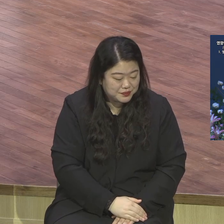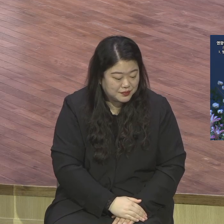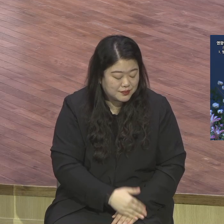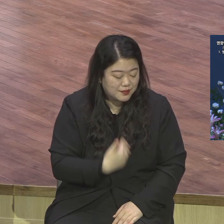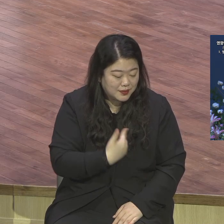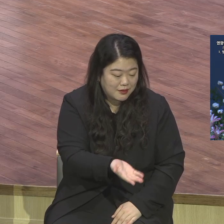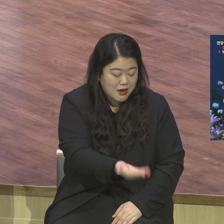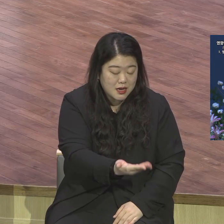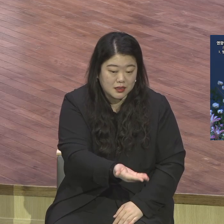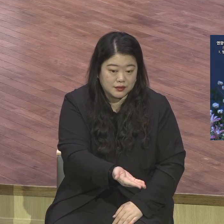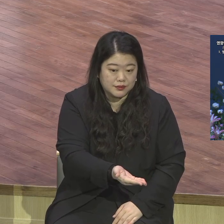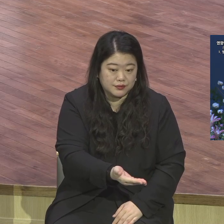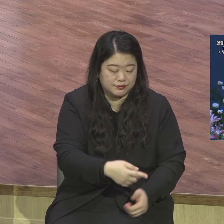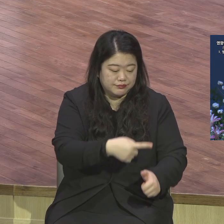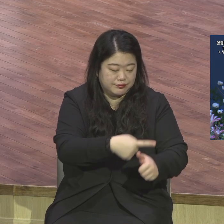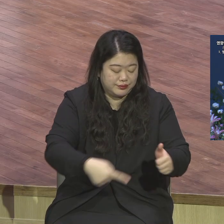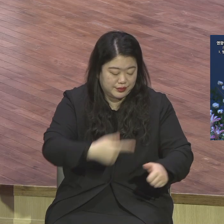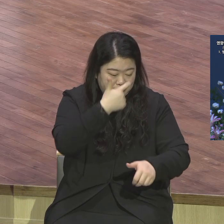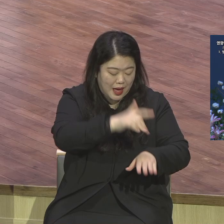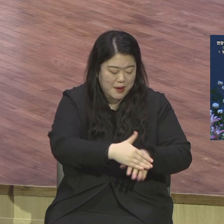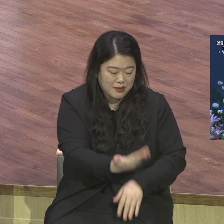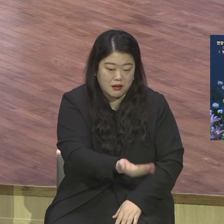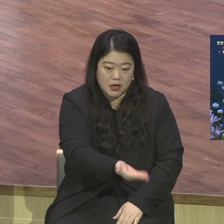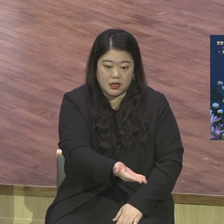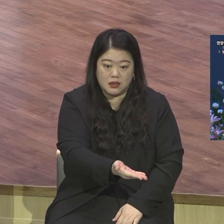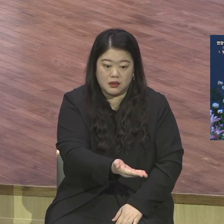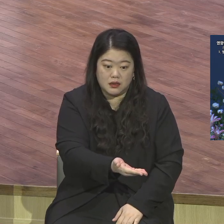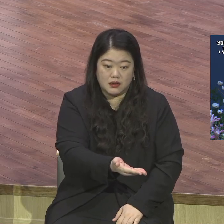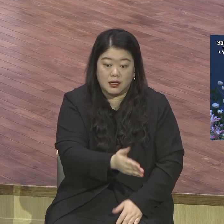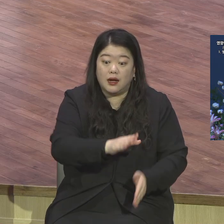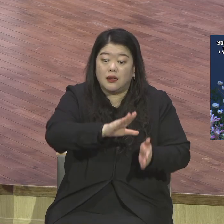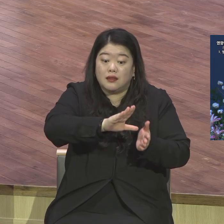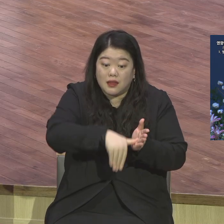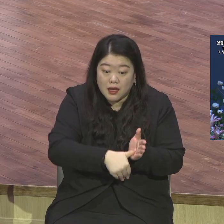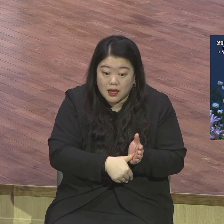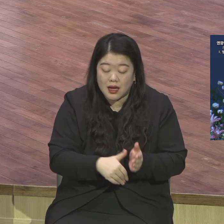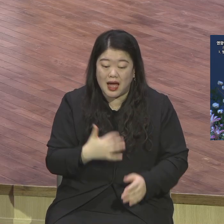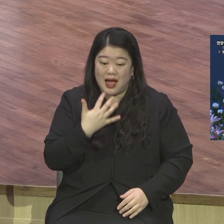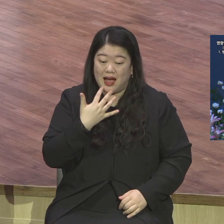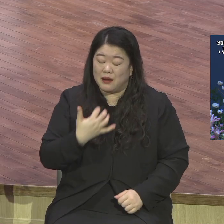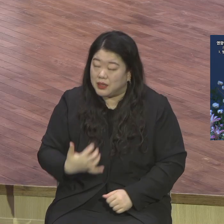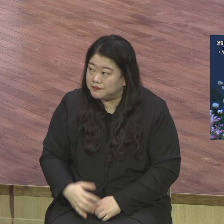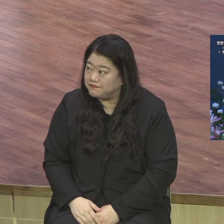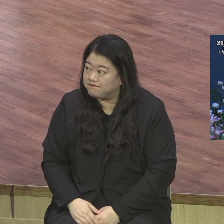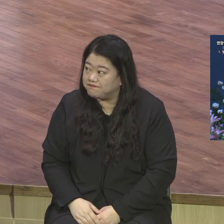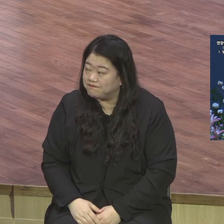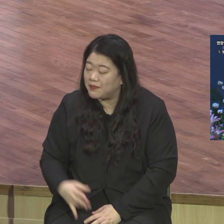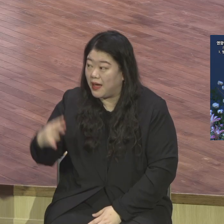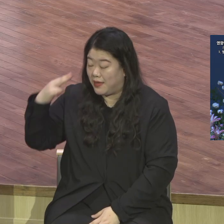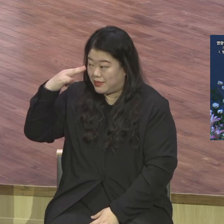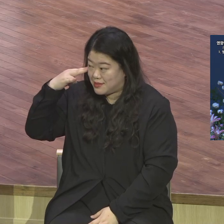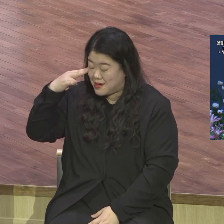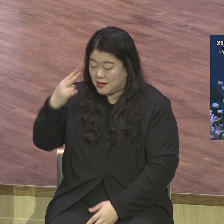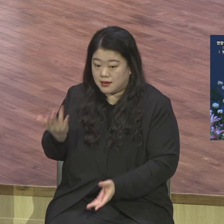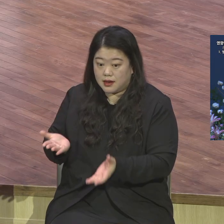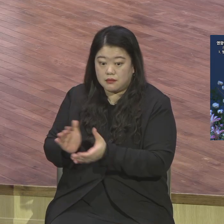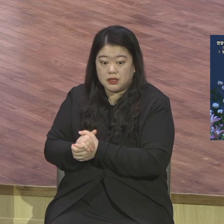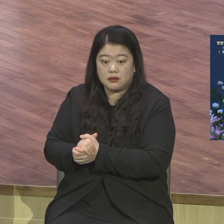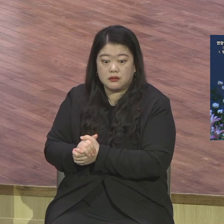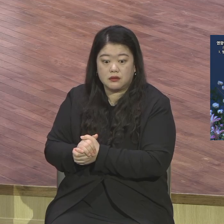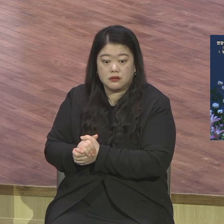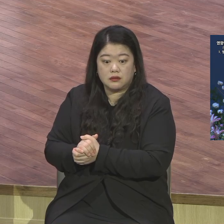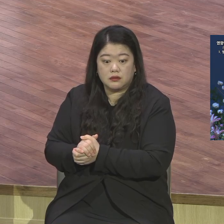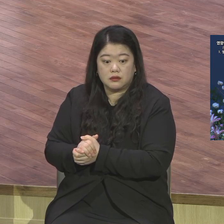이 사건을 가리켜서 본문의 이 아브라함의 믿음이 행함으로 증명된 것이